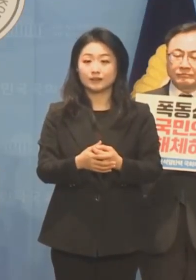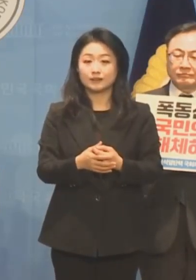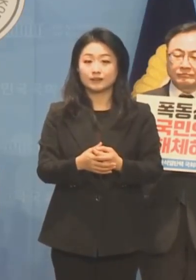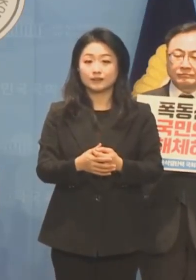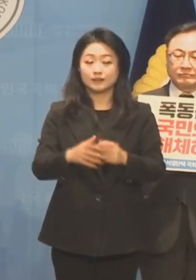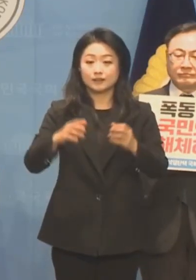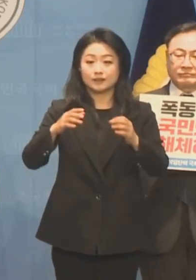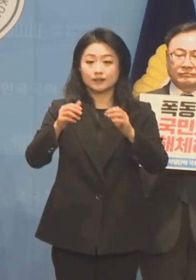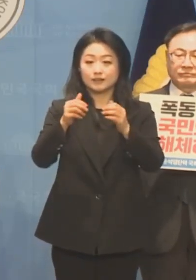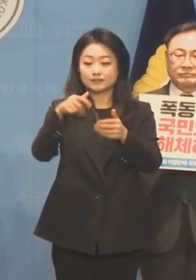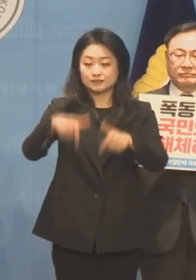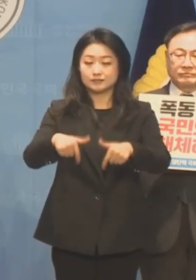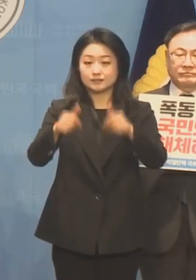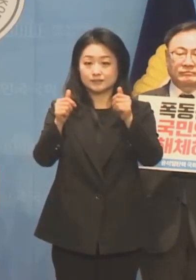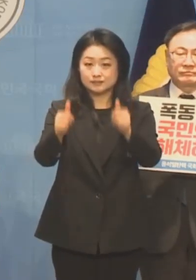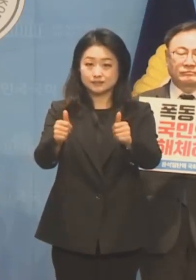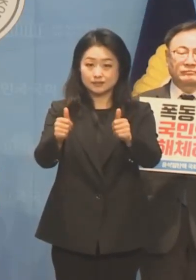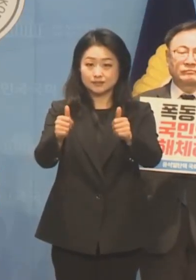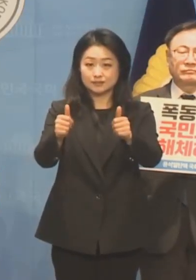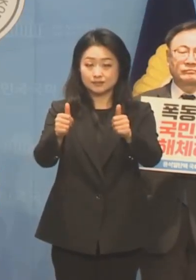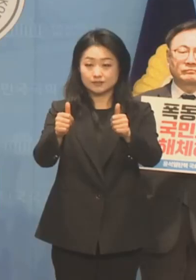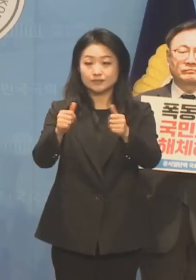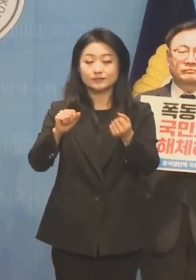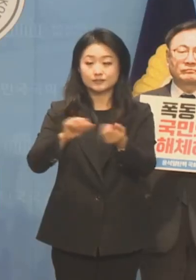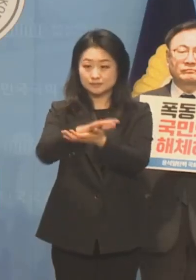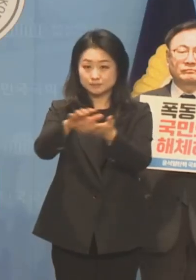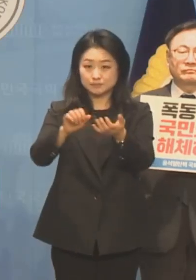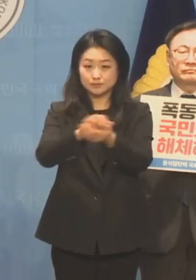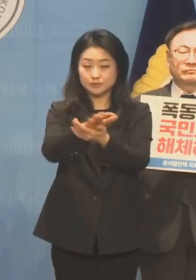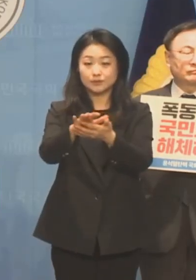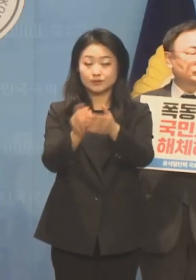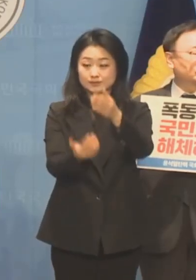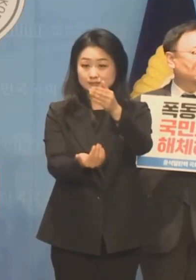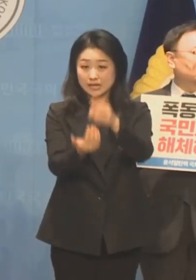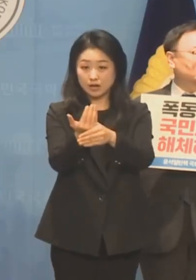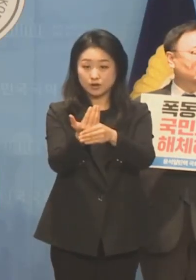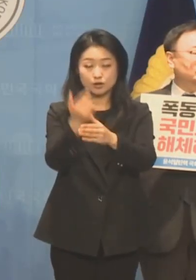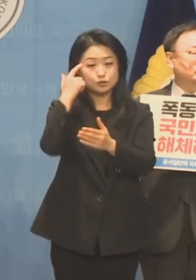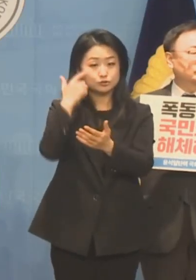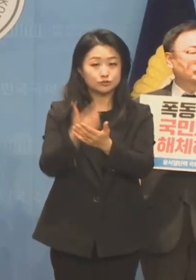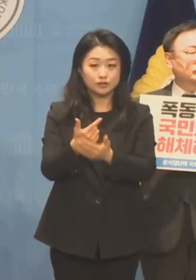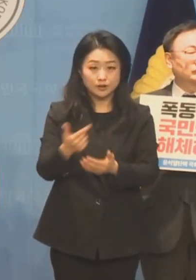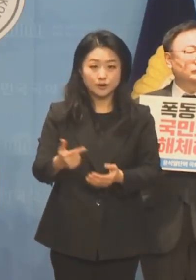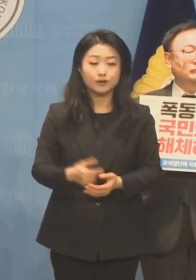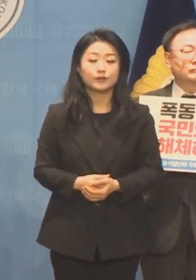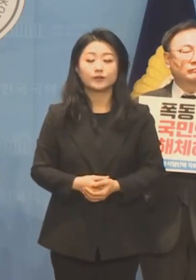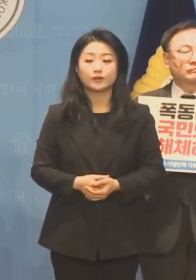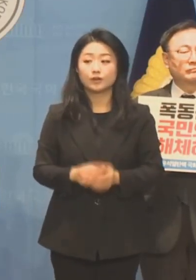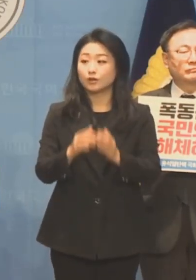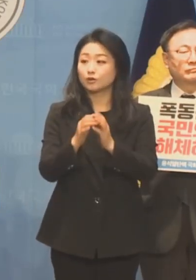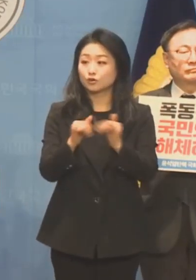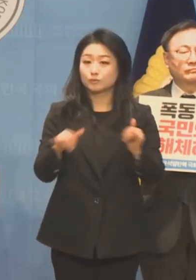충격에 빠졌습니다. 윤석열의 내란이 끝나지 않았다는 사실을 전 국민이 생생하게